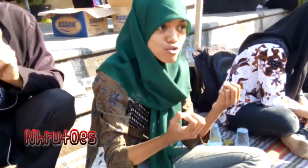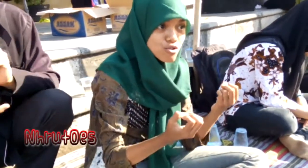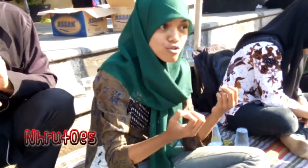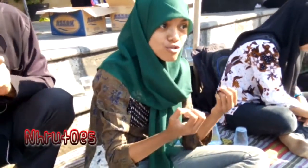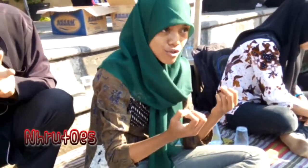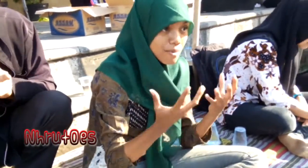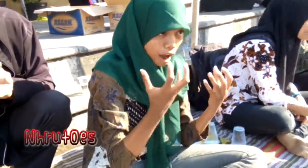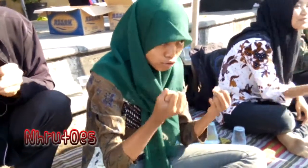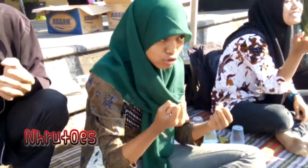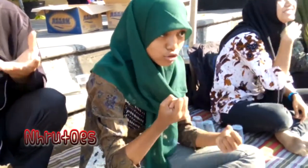untuk